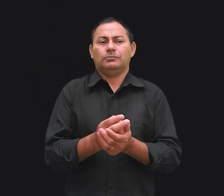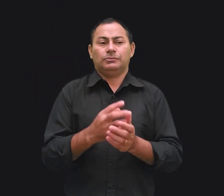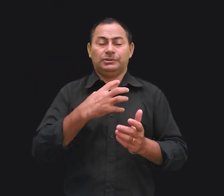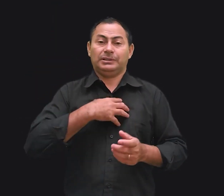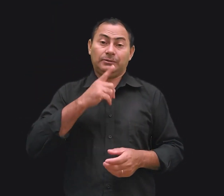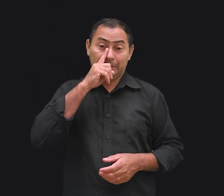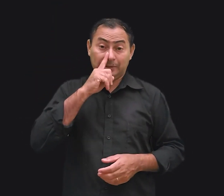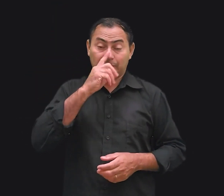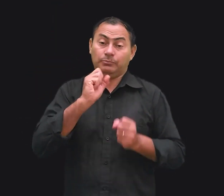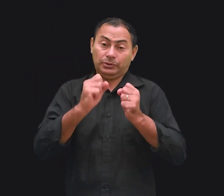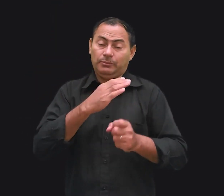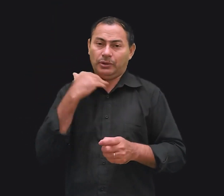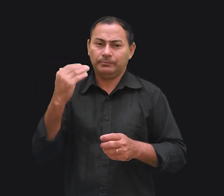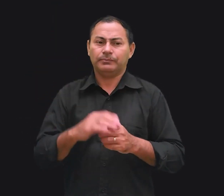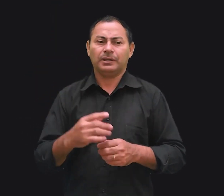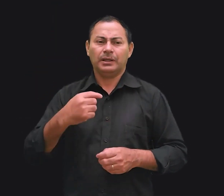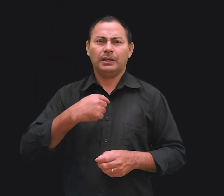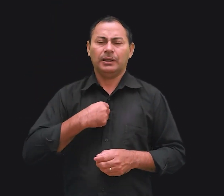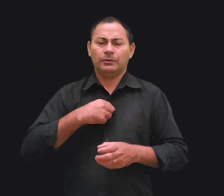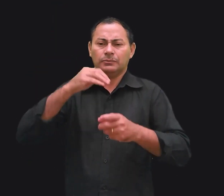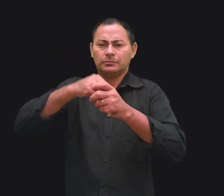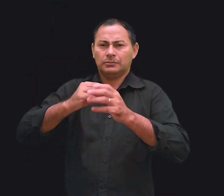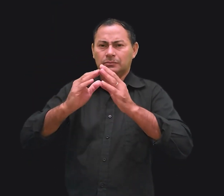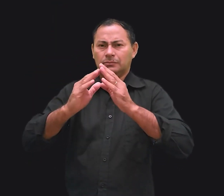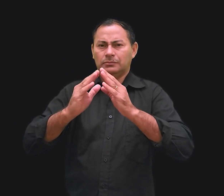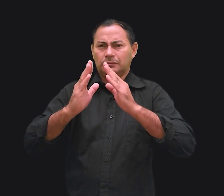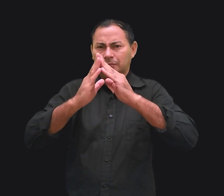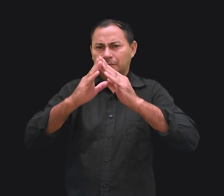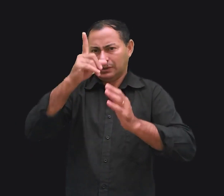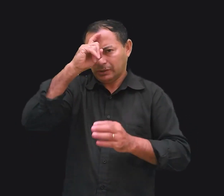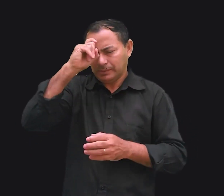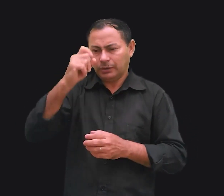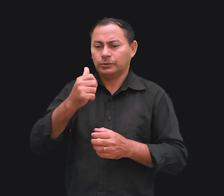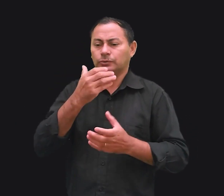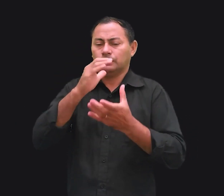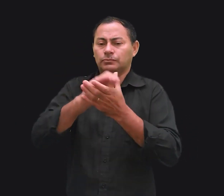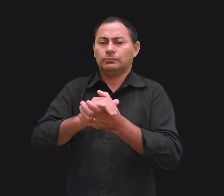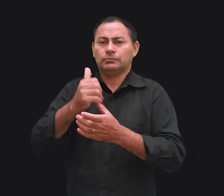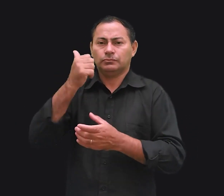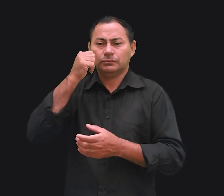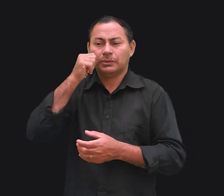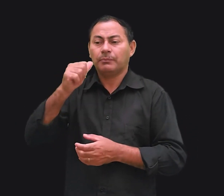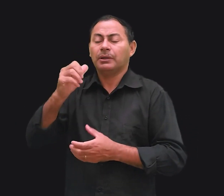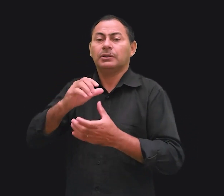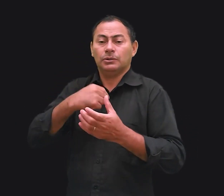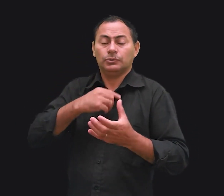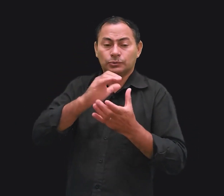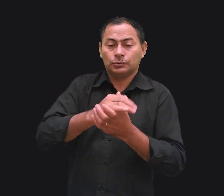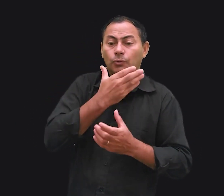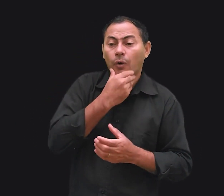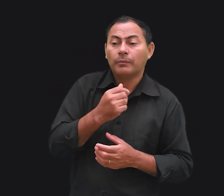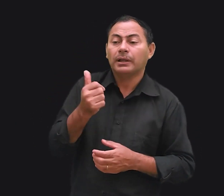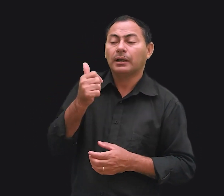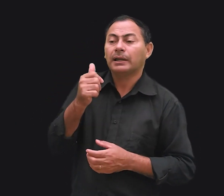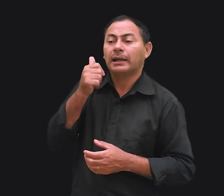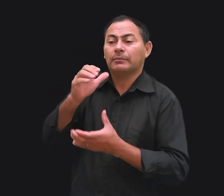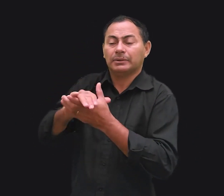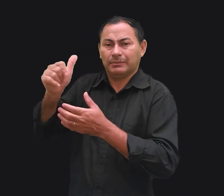com um quadro de risco. Eu estava no hospital com o marido da paciente. Depois de conversarmos um pouco no quarto, o